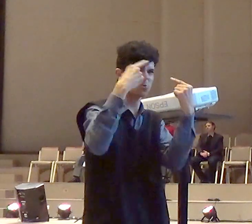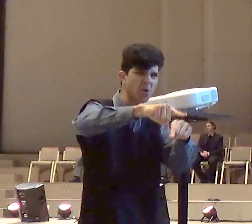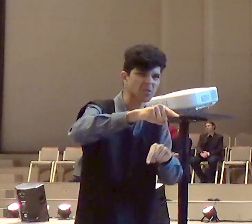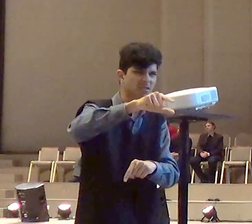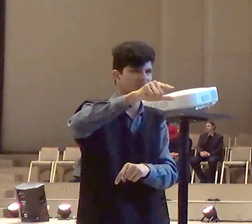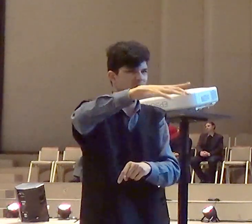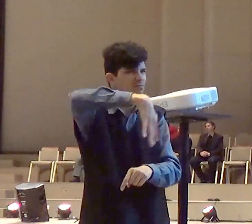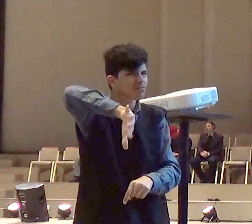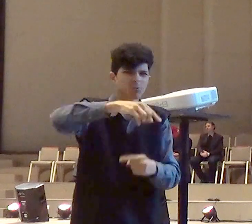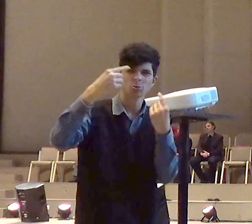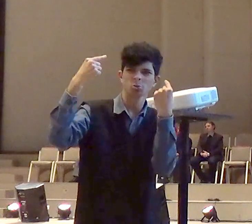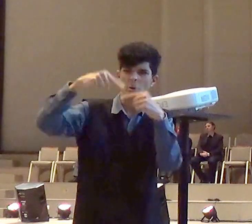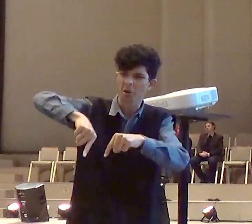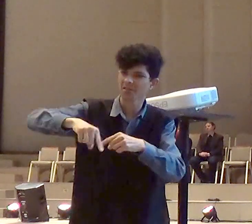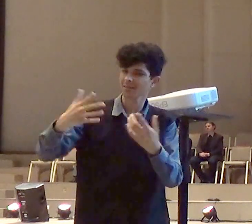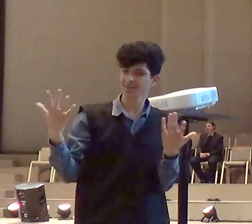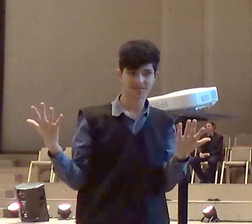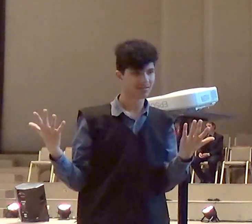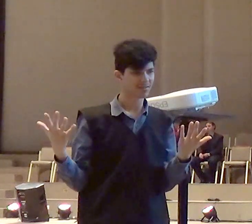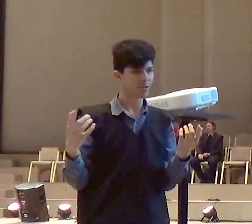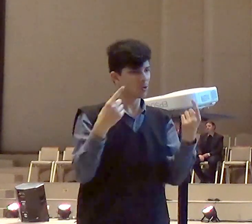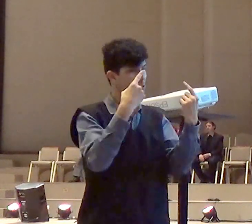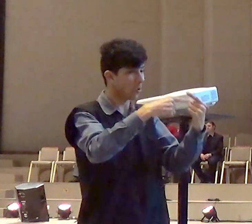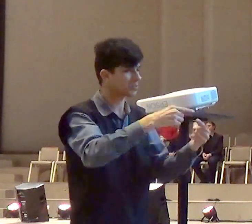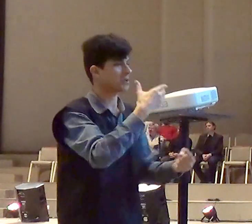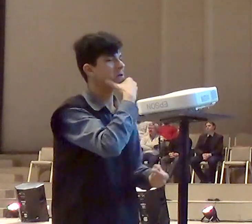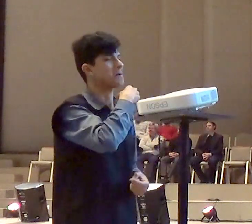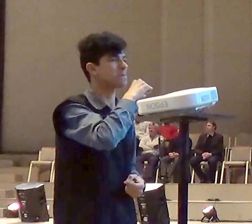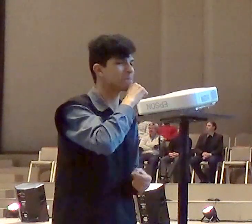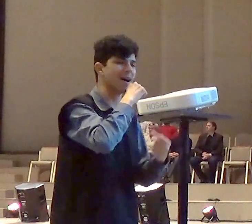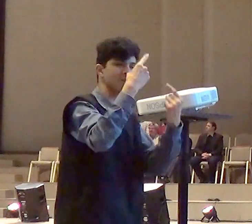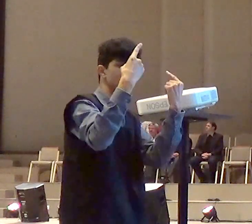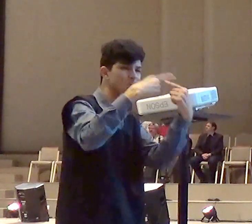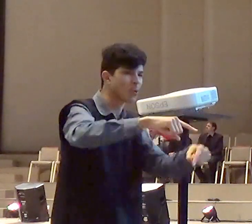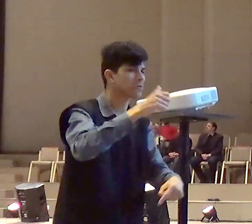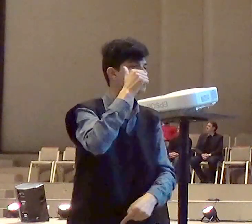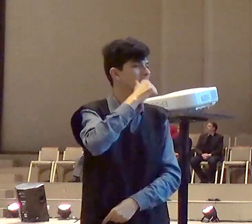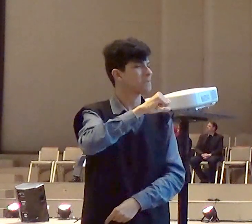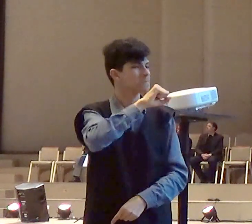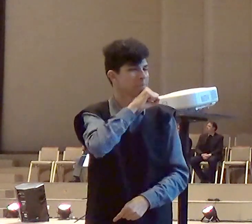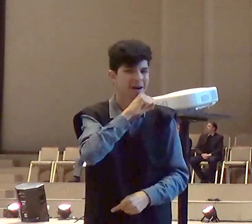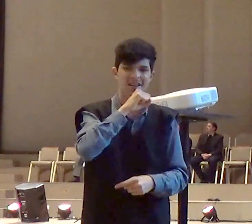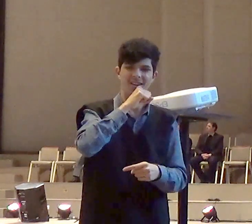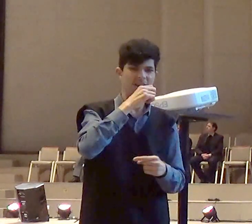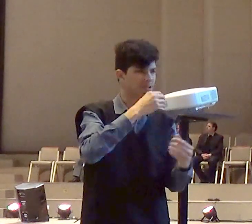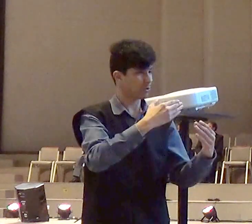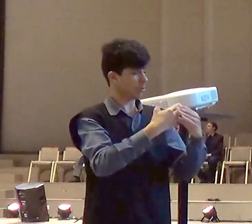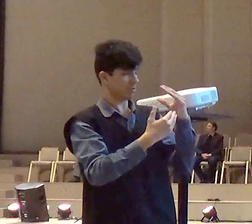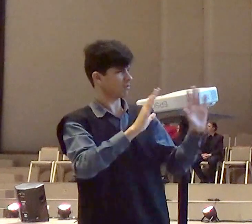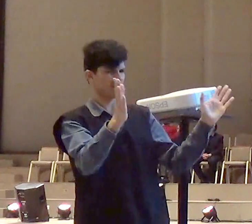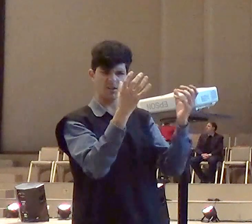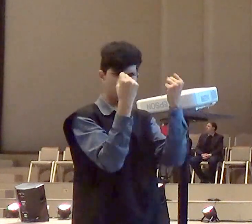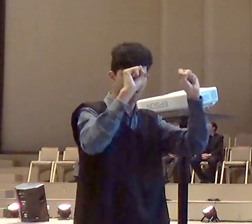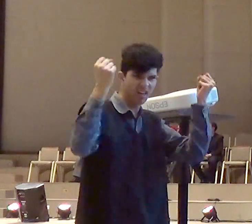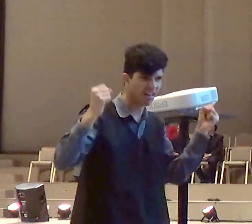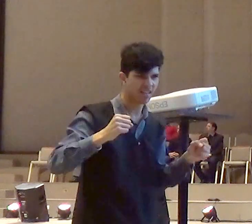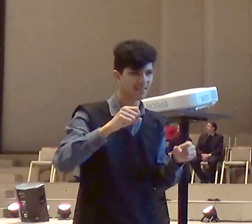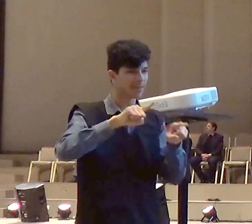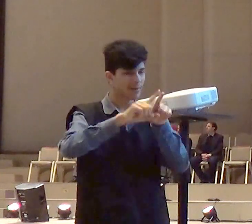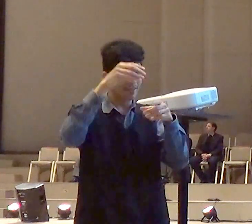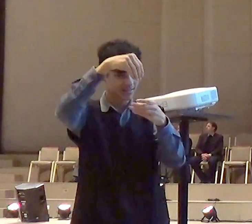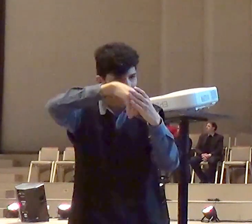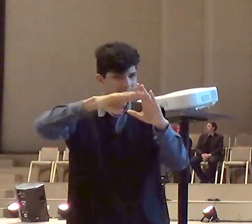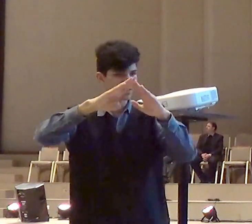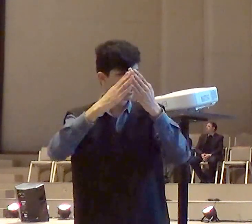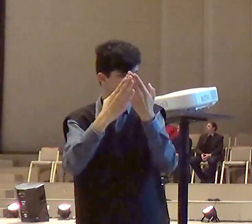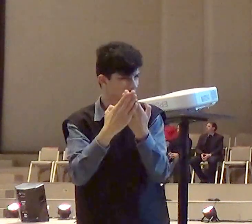a nossa vida a gente vai se revelar contra Pai a gente vai se revelar contra mãe a gente vai se rebelar contra o professor a gente